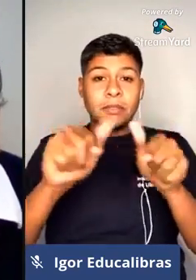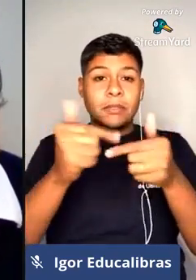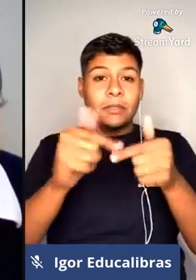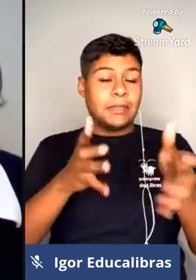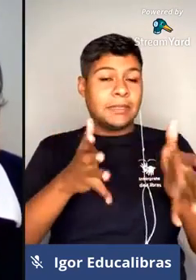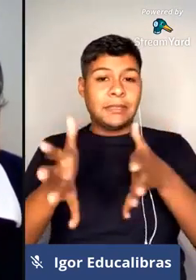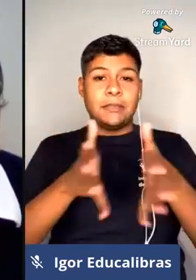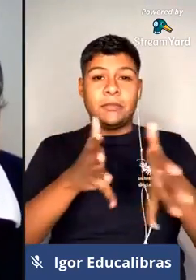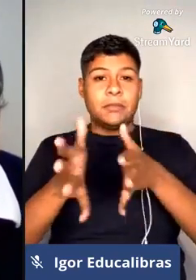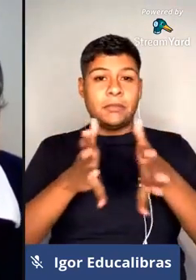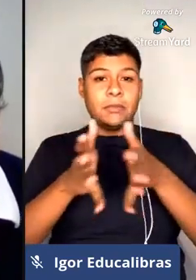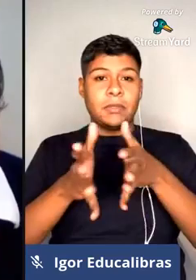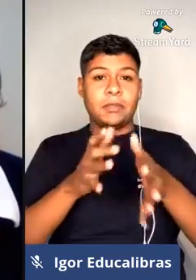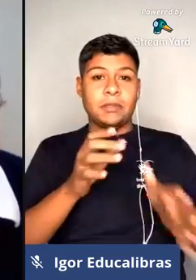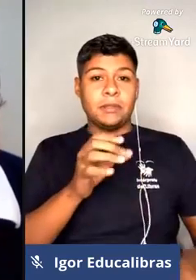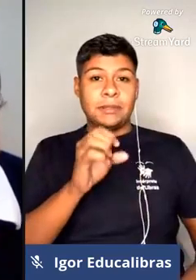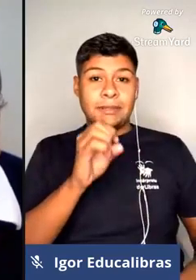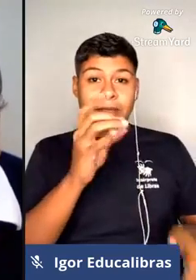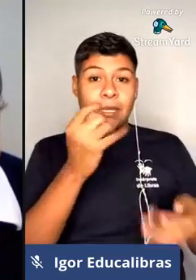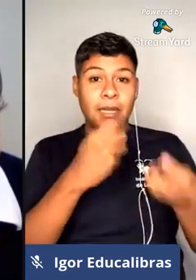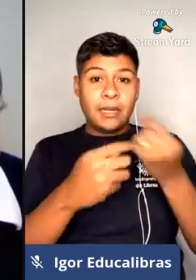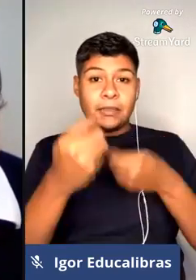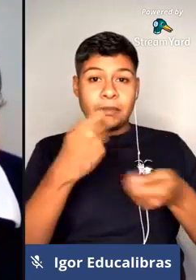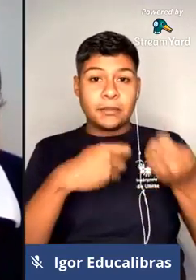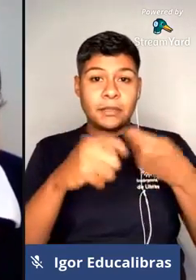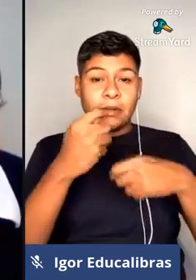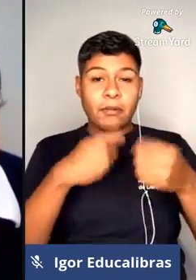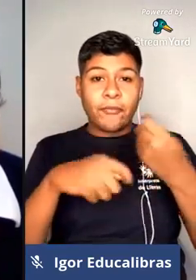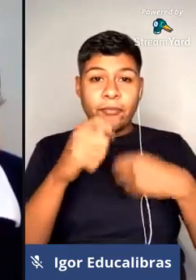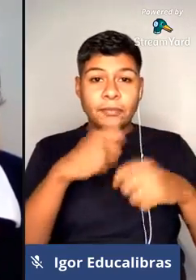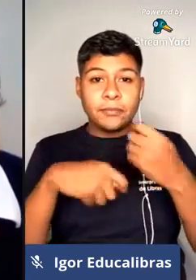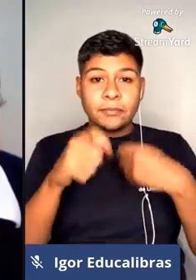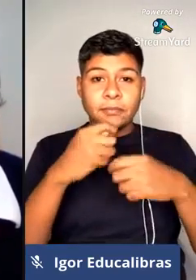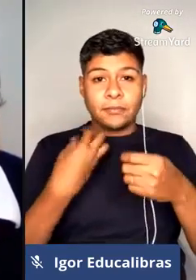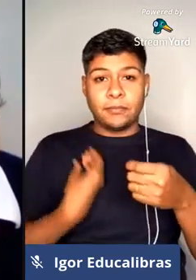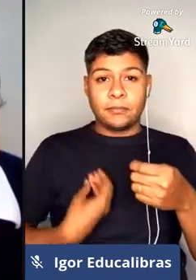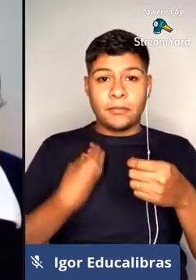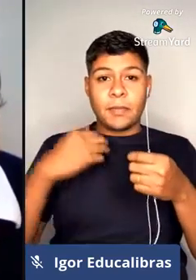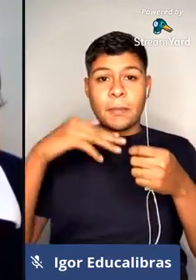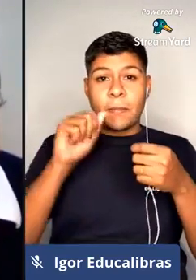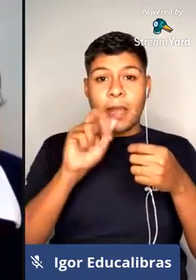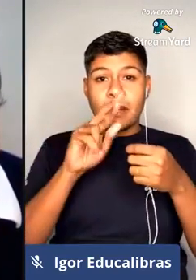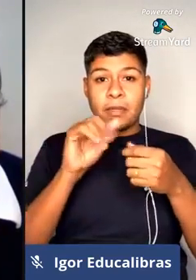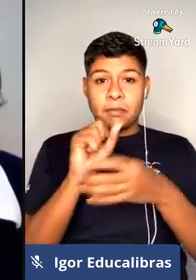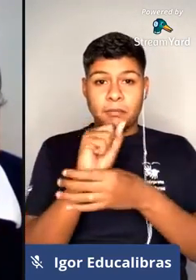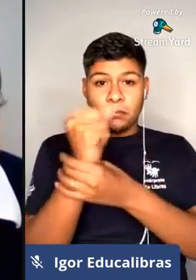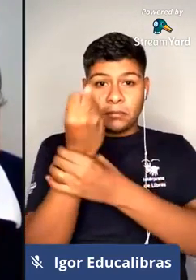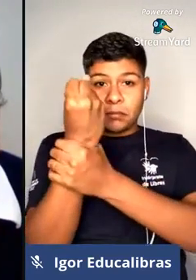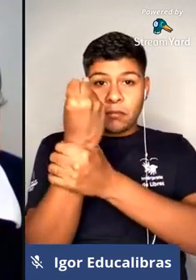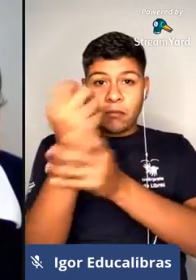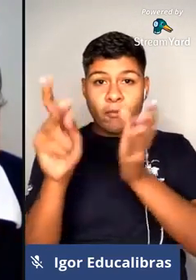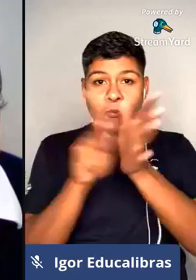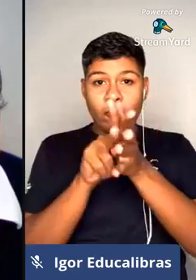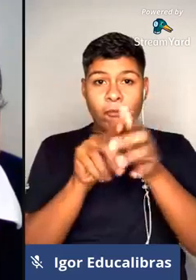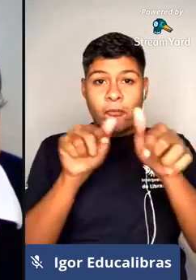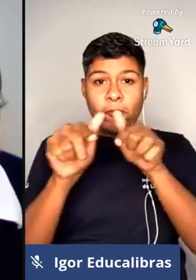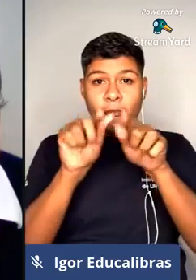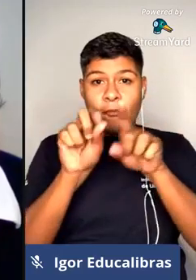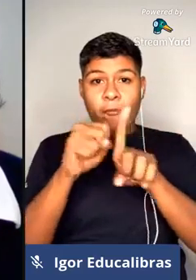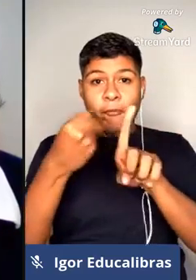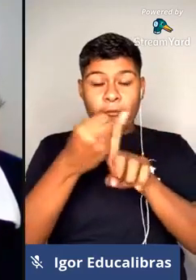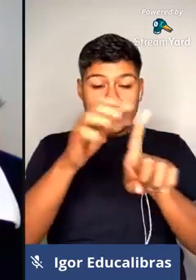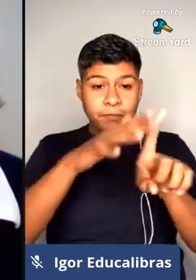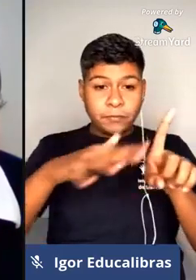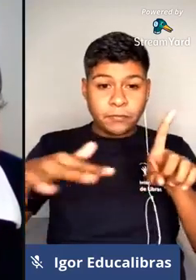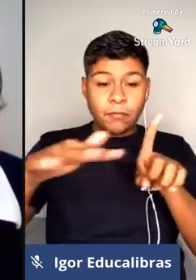Então, isso foi naquela administração. Depois, com a doutora Mariana Pinotti, se consolidou mais um trabalho social,